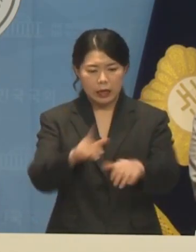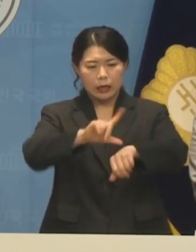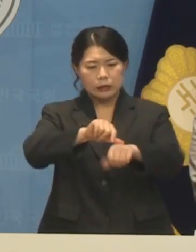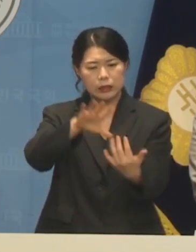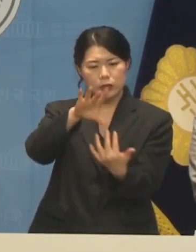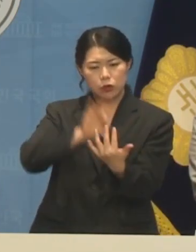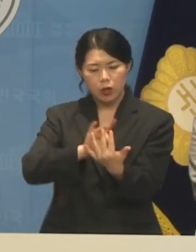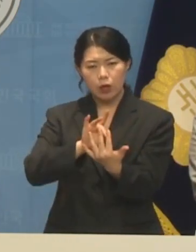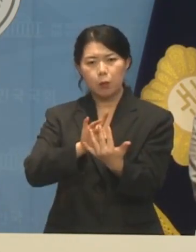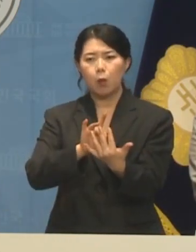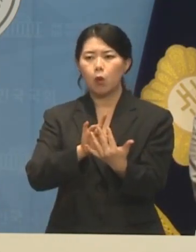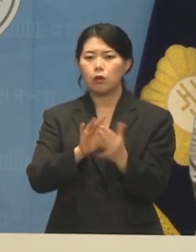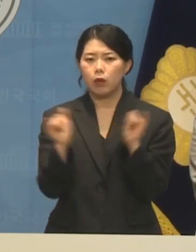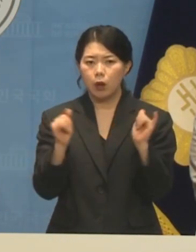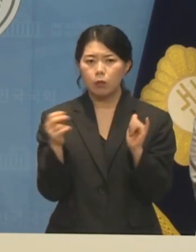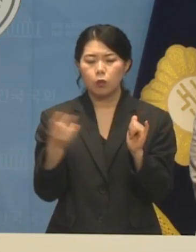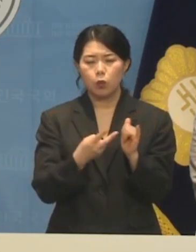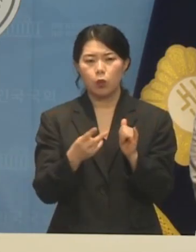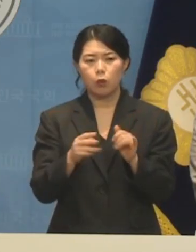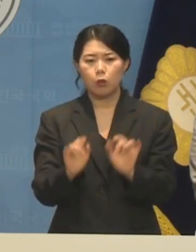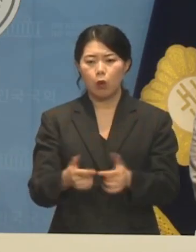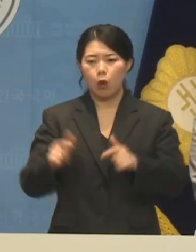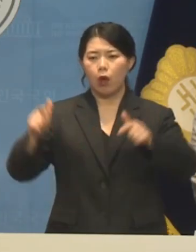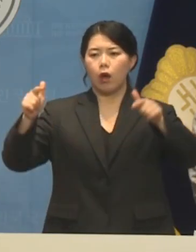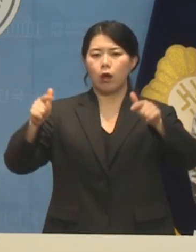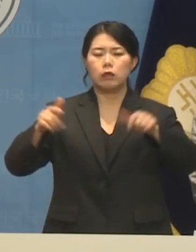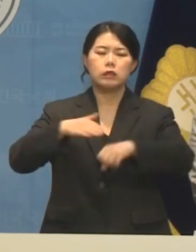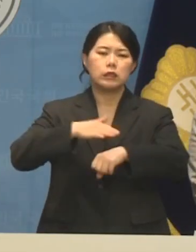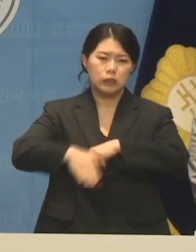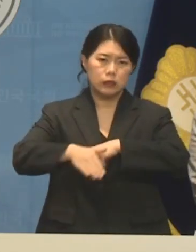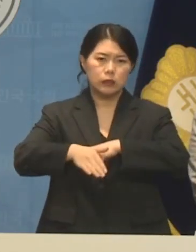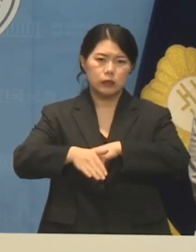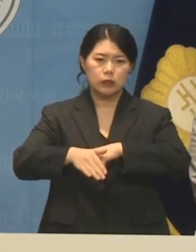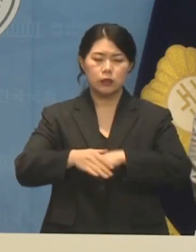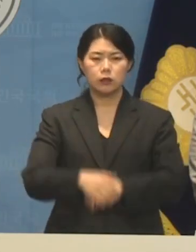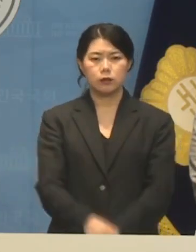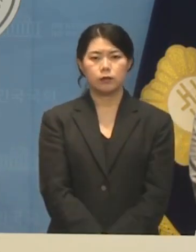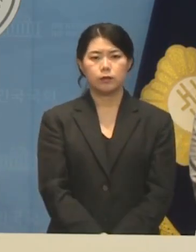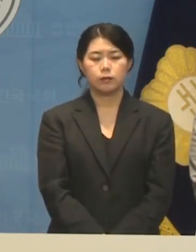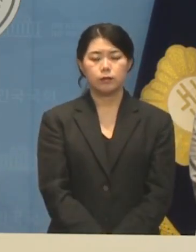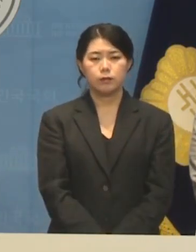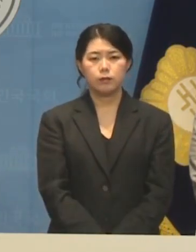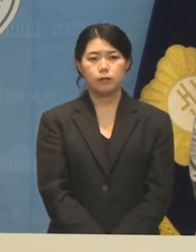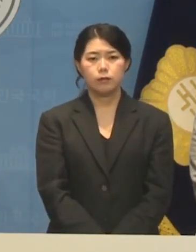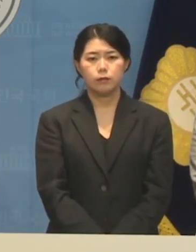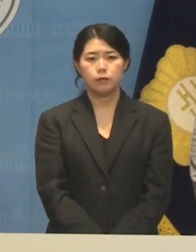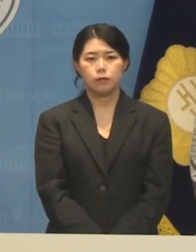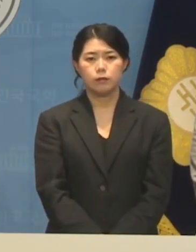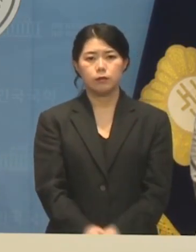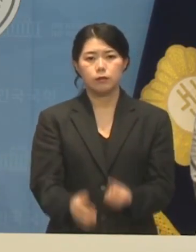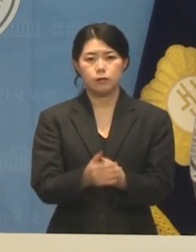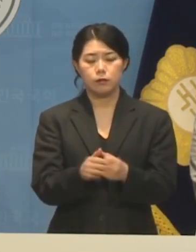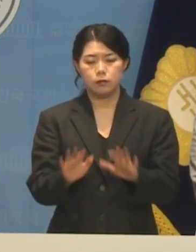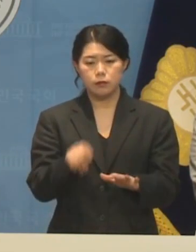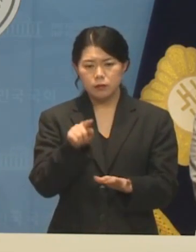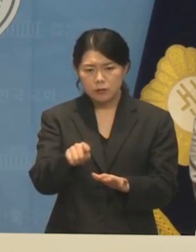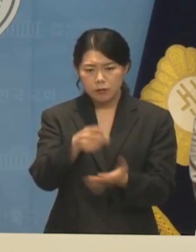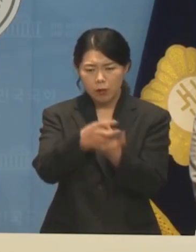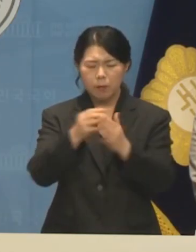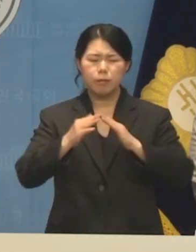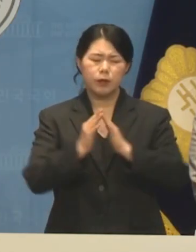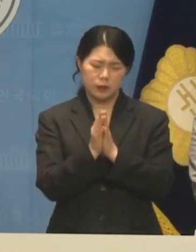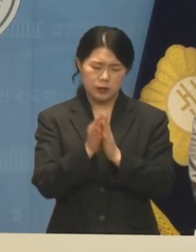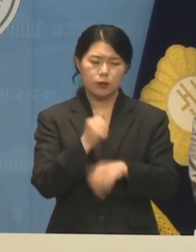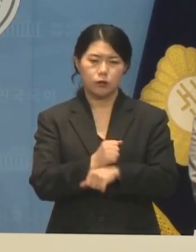선택 임기제, 공무원으로 확대하는 방식으로 해결하려고 하고 있습니다. 그래서 페널티 제도는